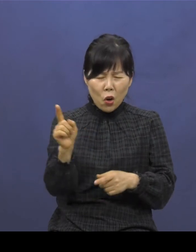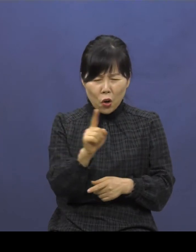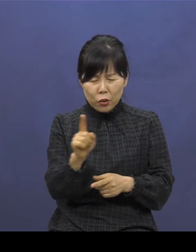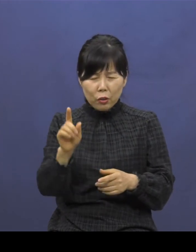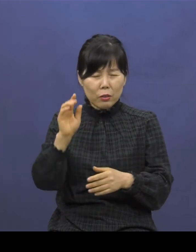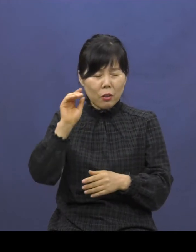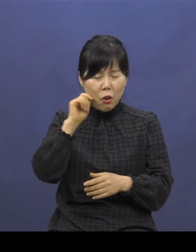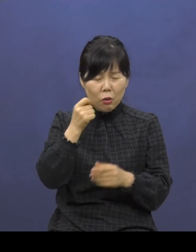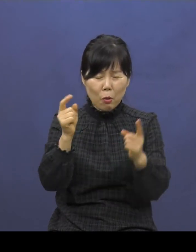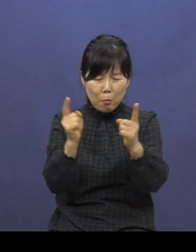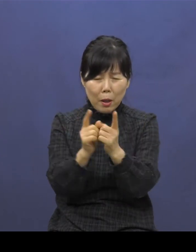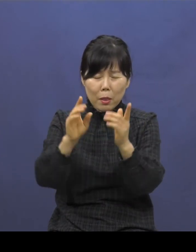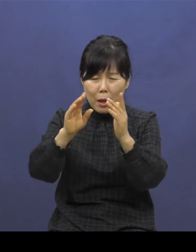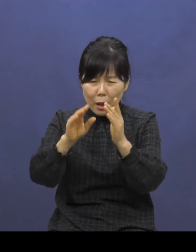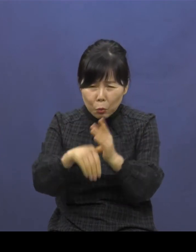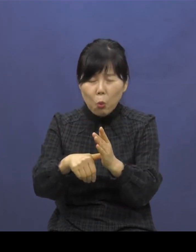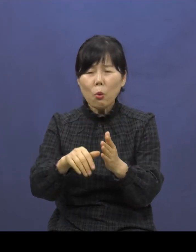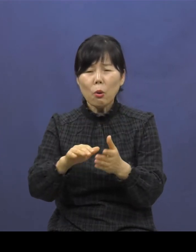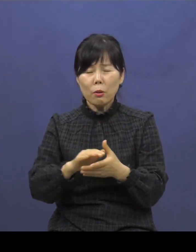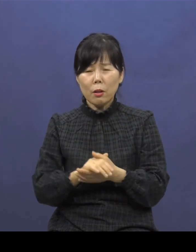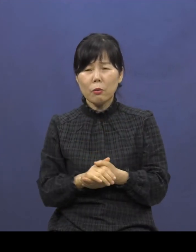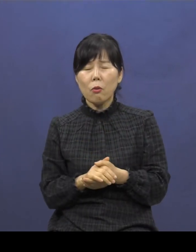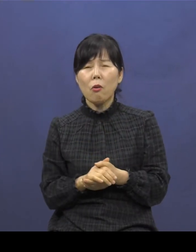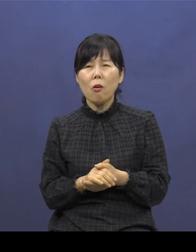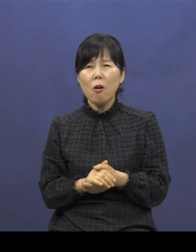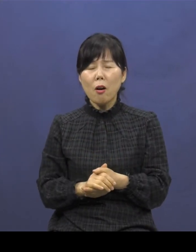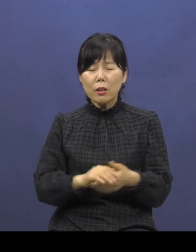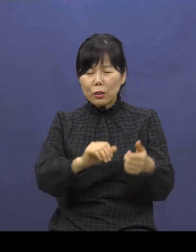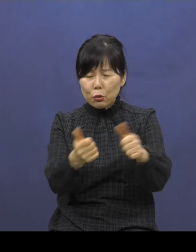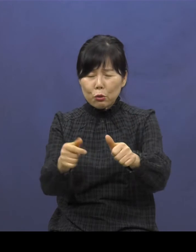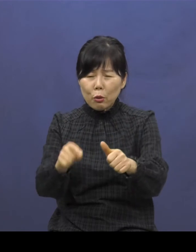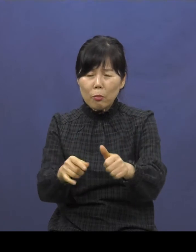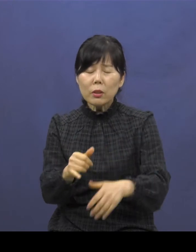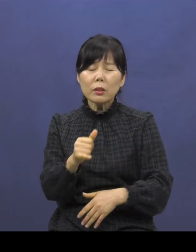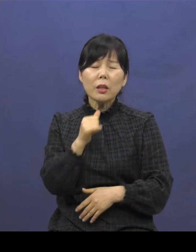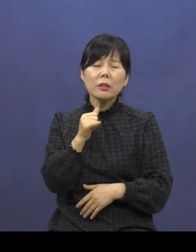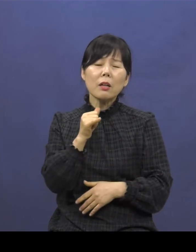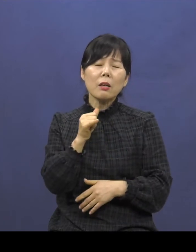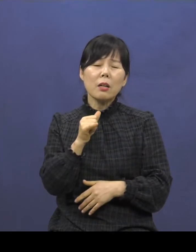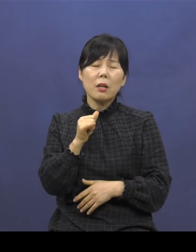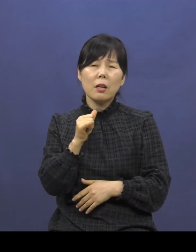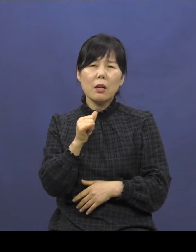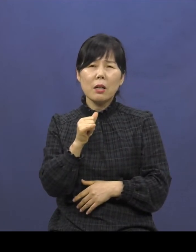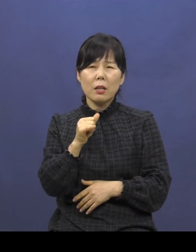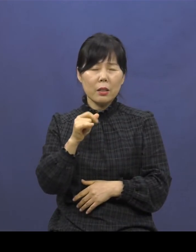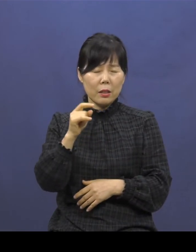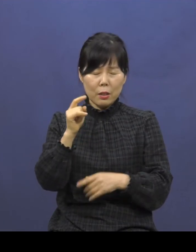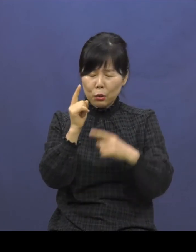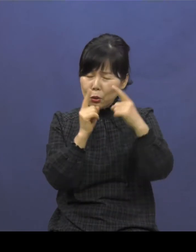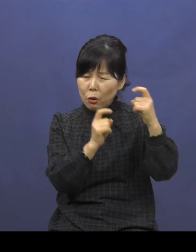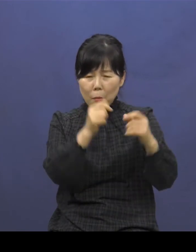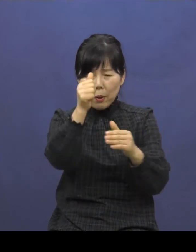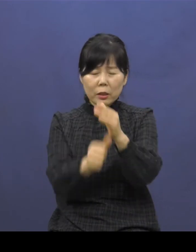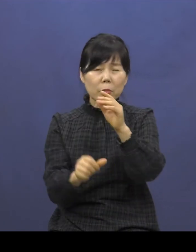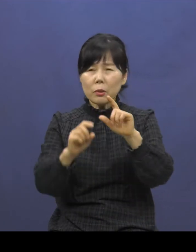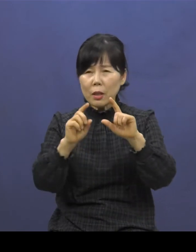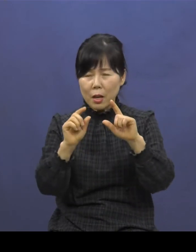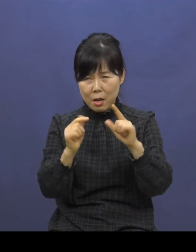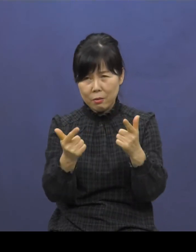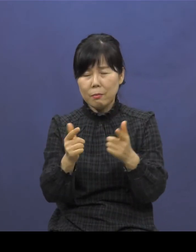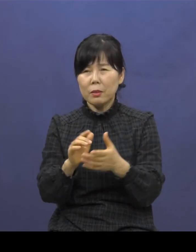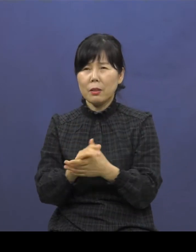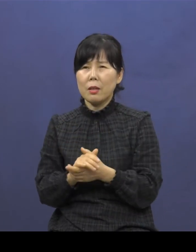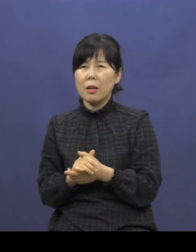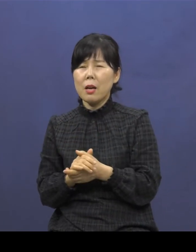사망을 용납해서는 안 되는 거예요. 다만 우리는 생명을 붙들어야 하는 것입니다. 우리 하나님께 주시는 그